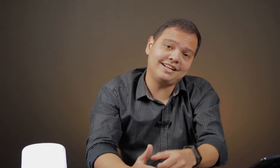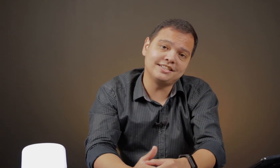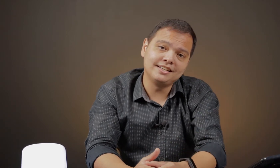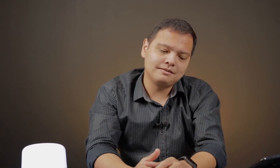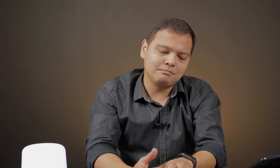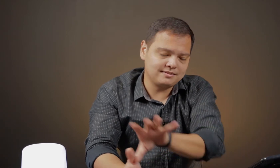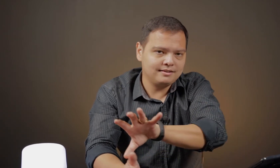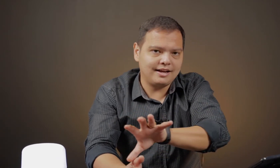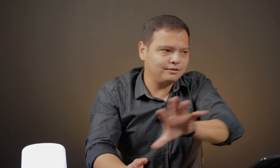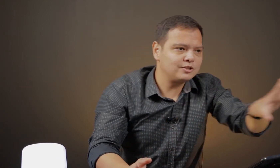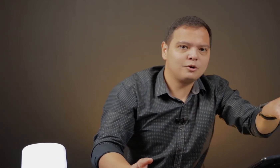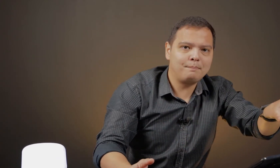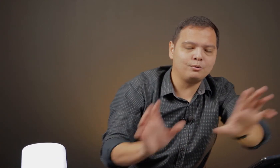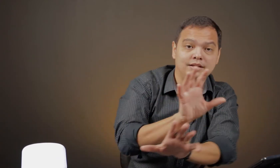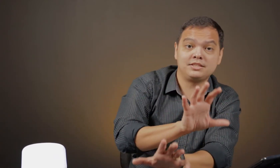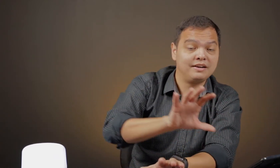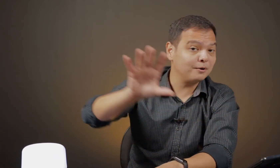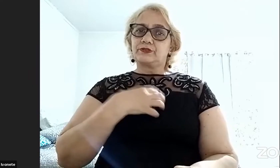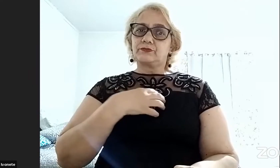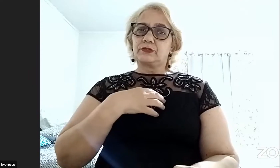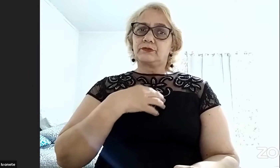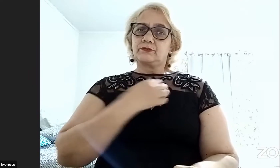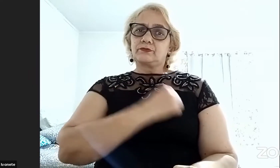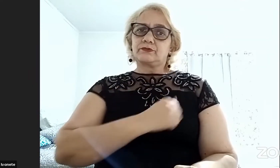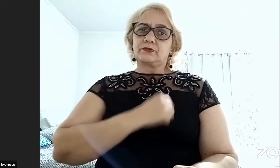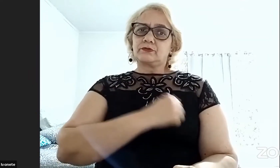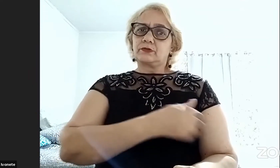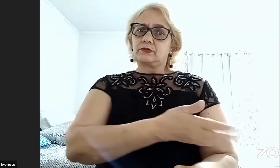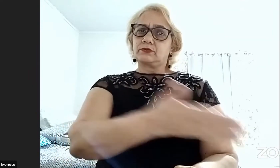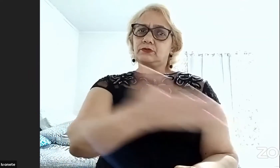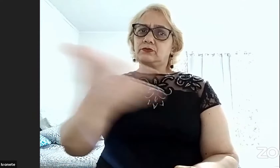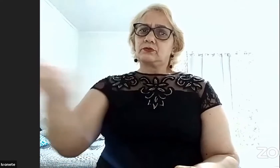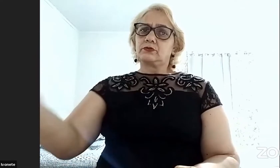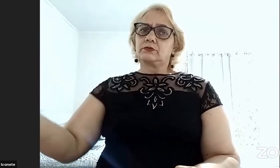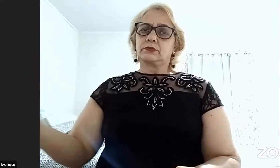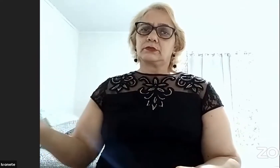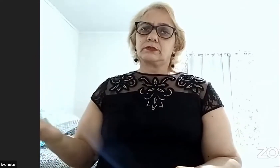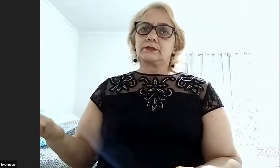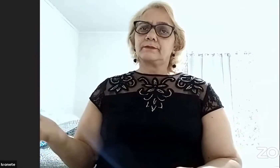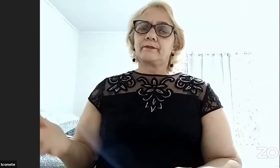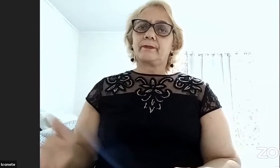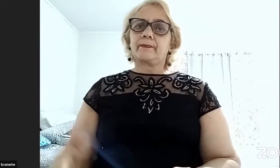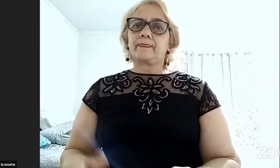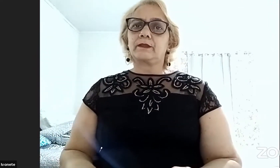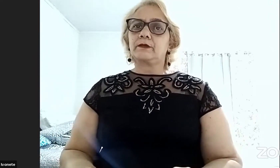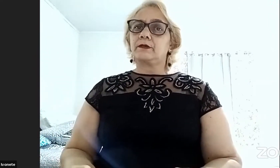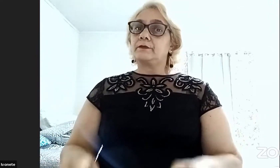idade. Mas não é só numa ponta, você vai para outra, você pode conhecer o caso da Ivonete, que é a avó de um surdo